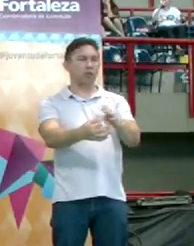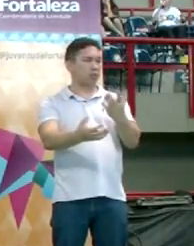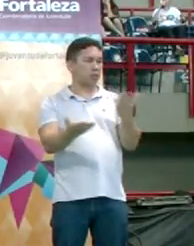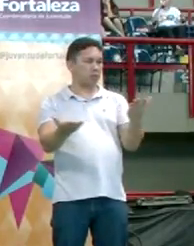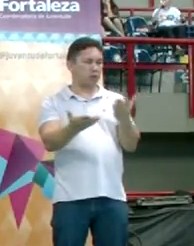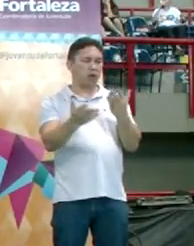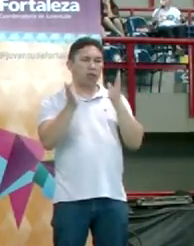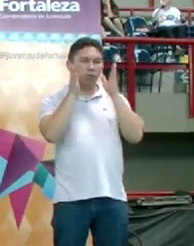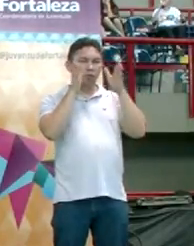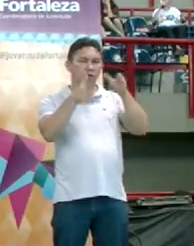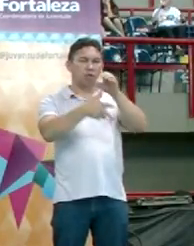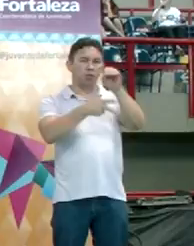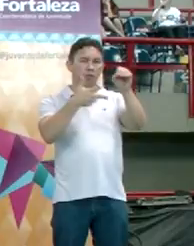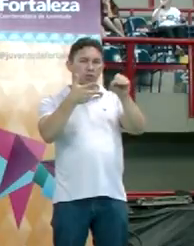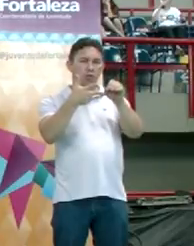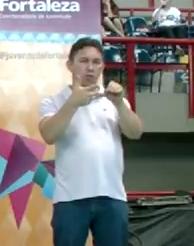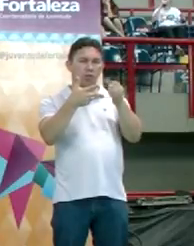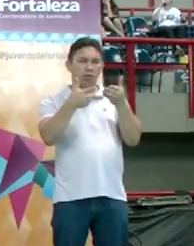do nosso Enem,